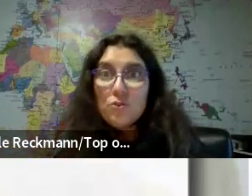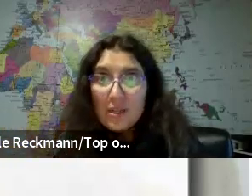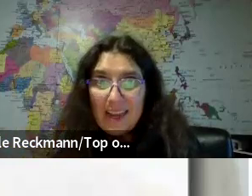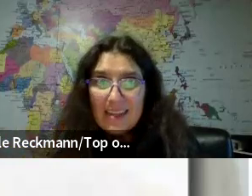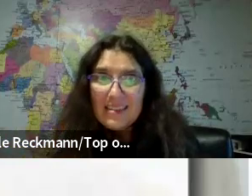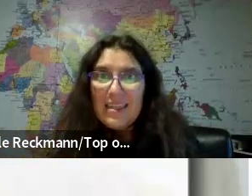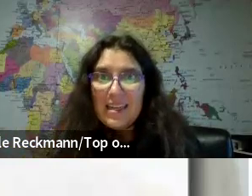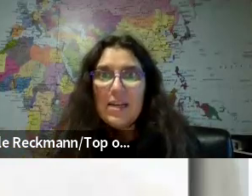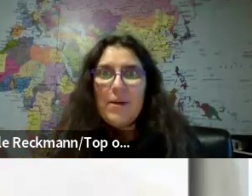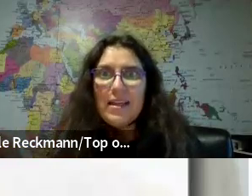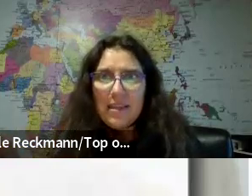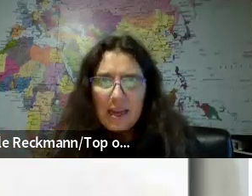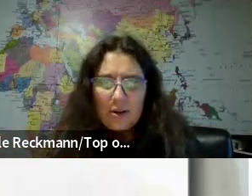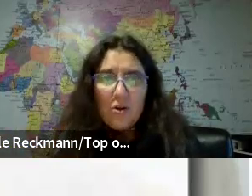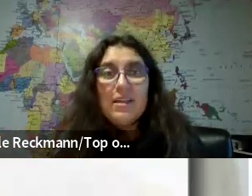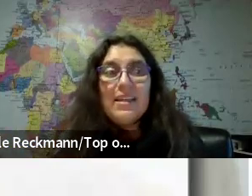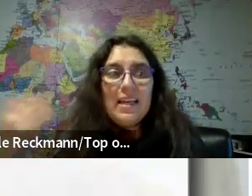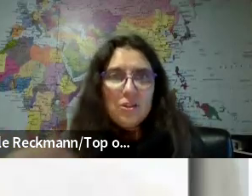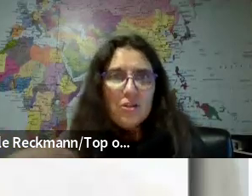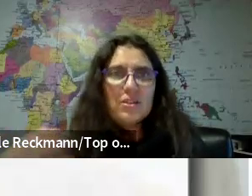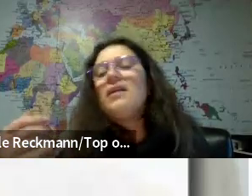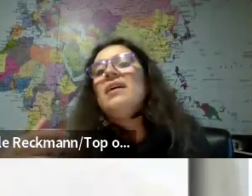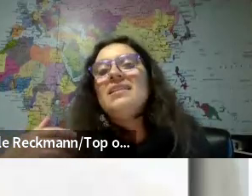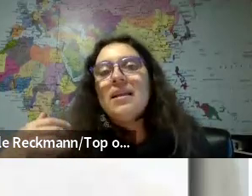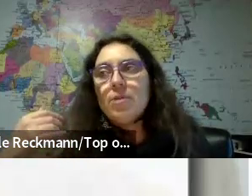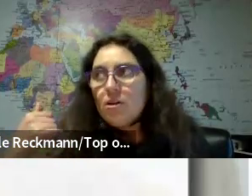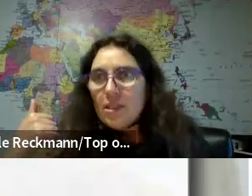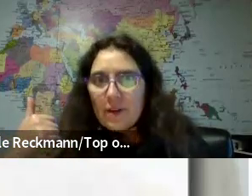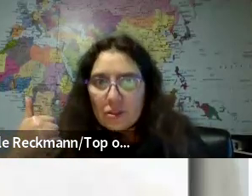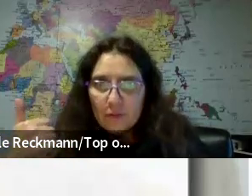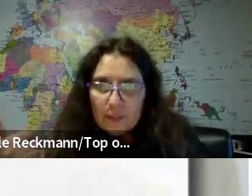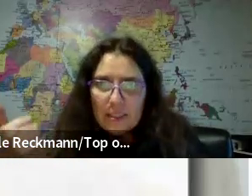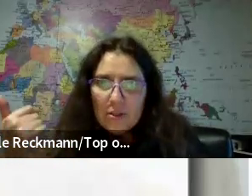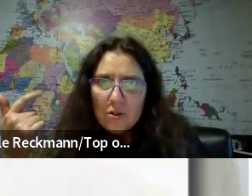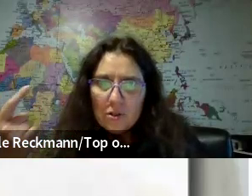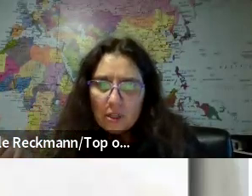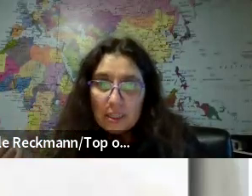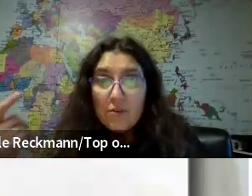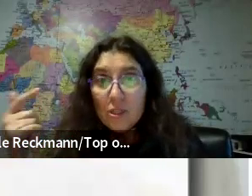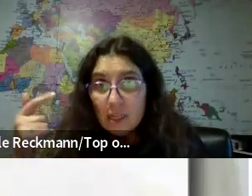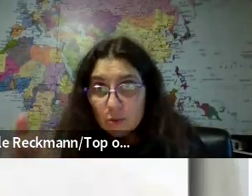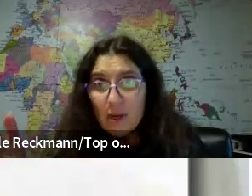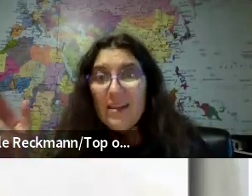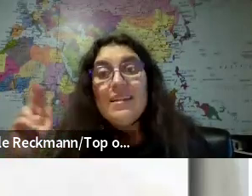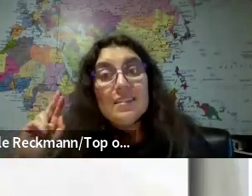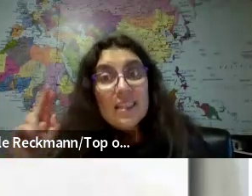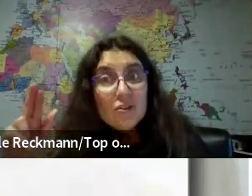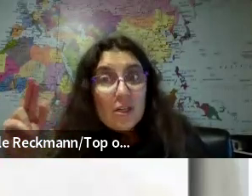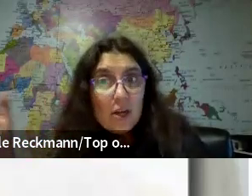exigencias funcionales que se requiere para este cargo. Entonces, en términos de factor físico, cognitivo o intelectual,